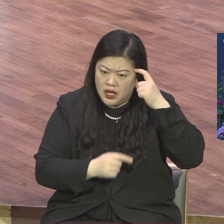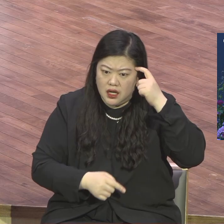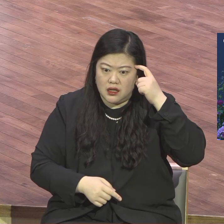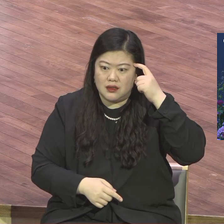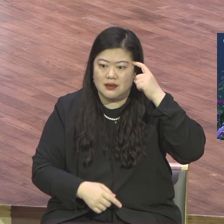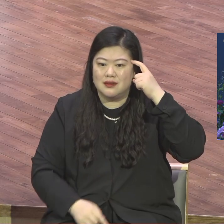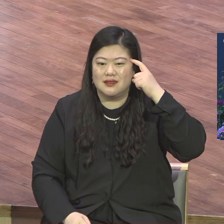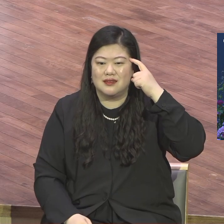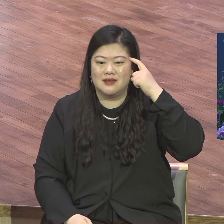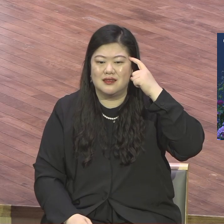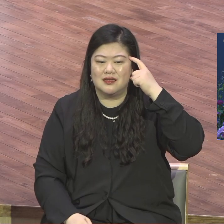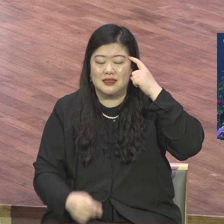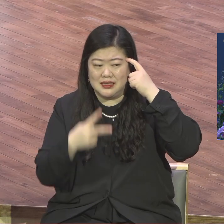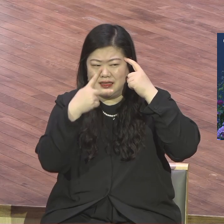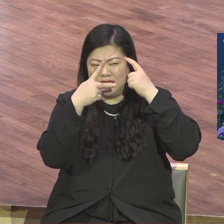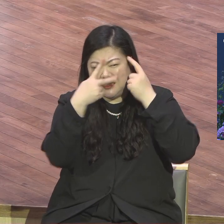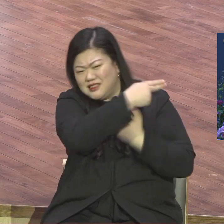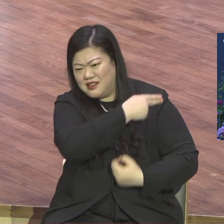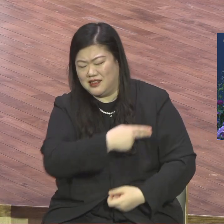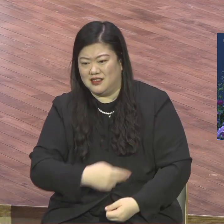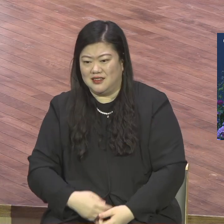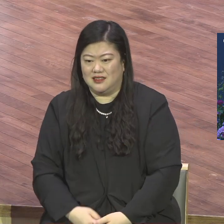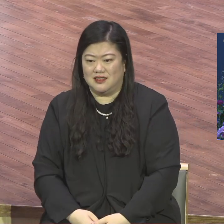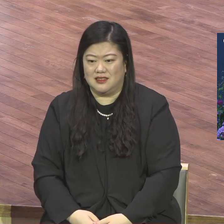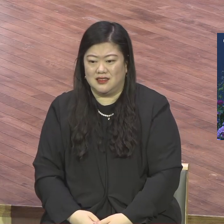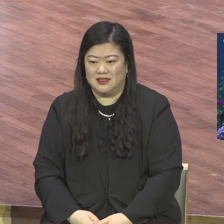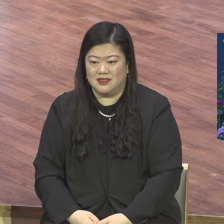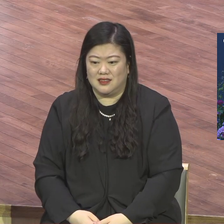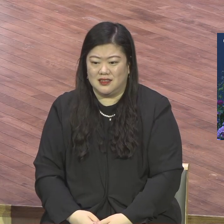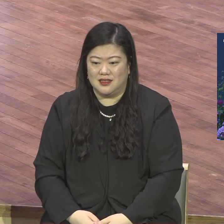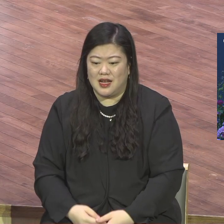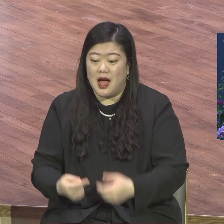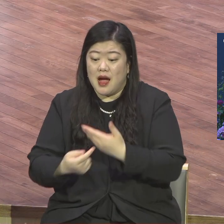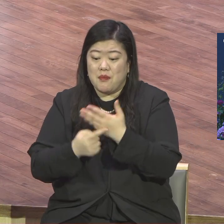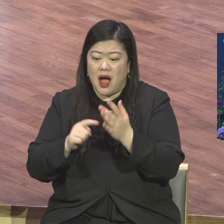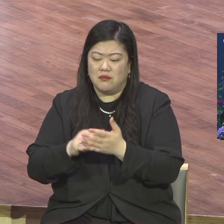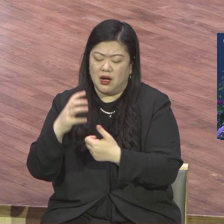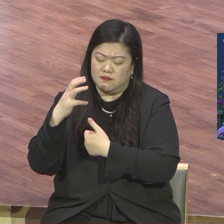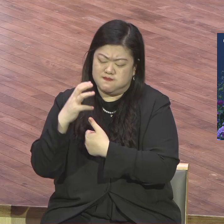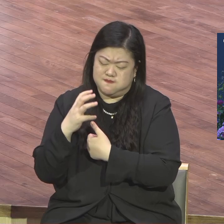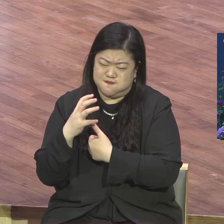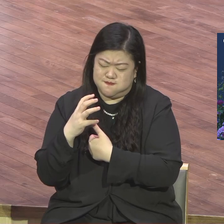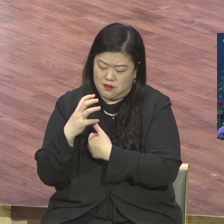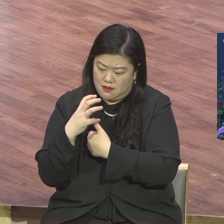우리 예언교만큼은 이 눌림에서 완전 자유합시다.